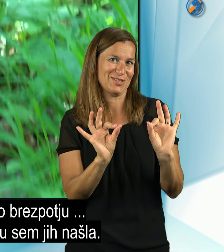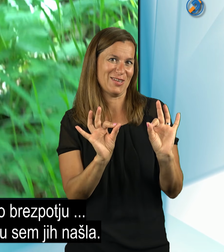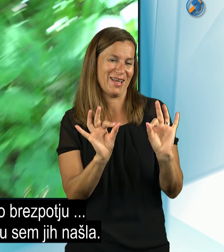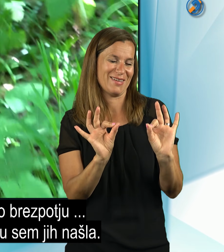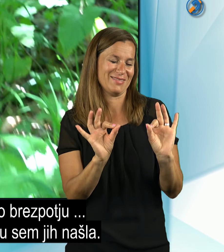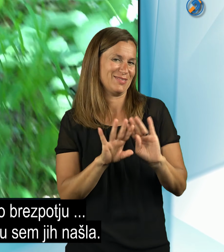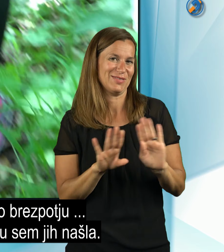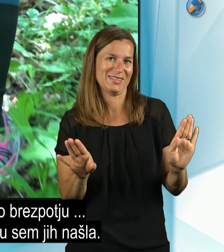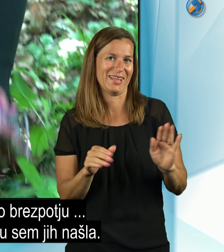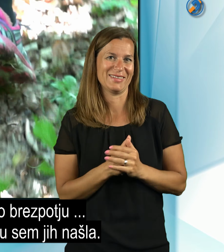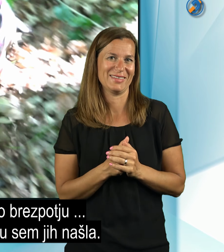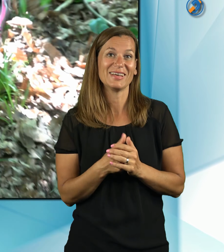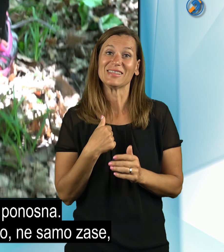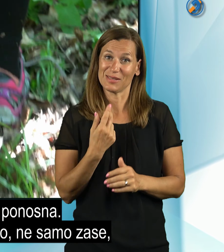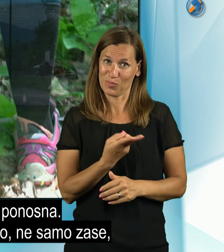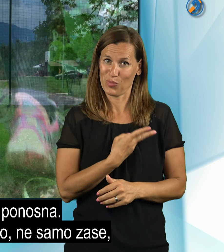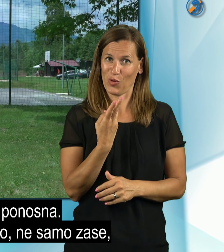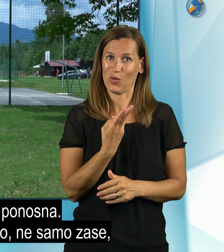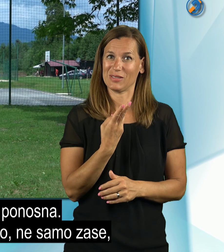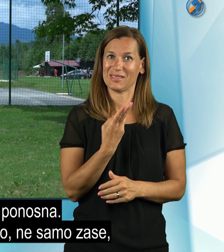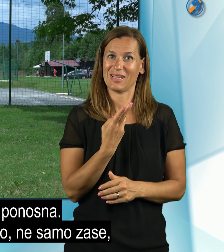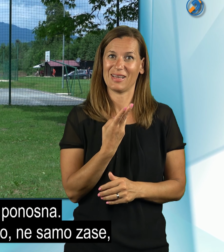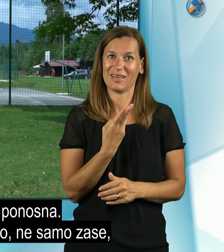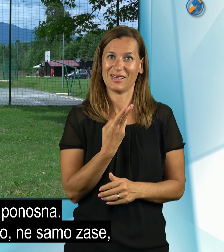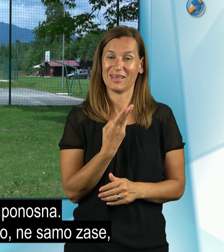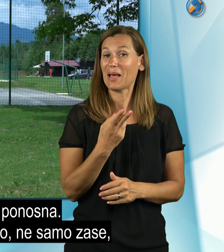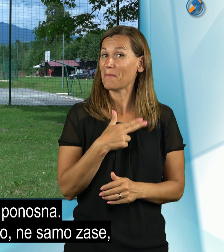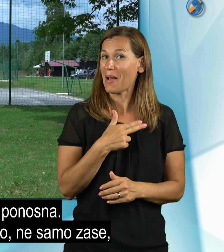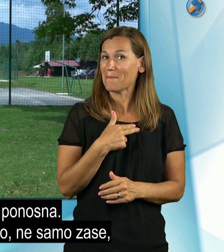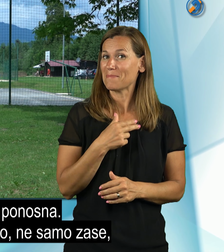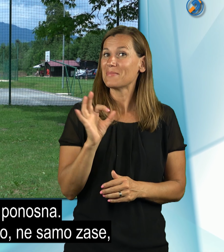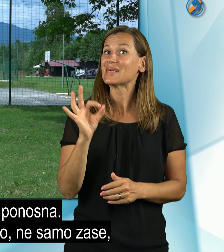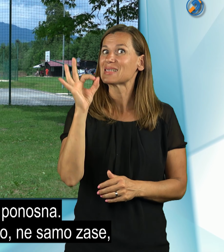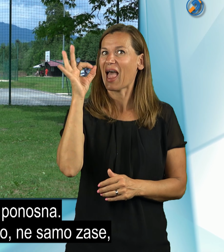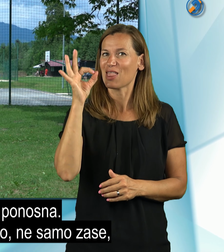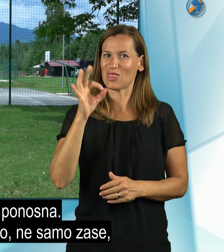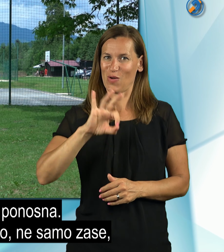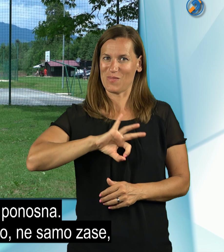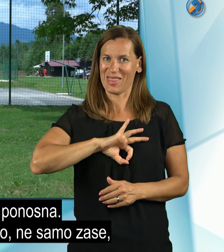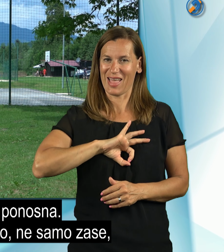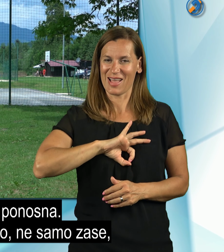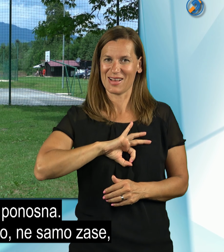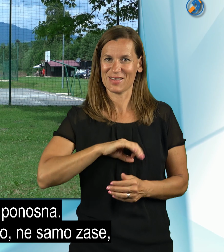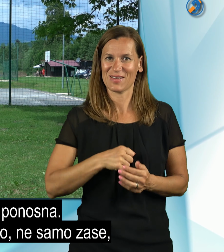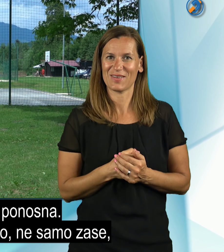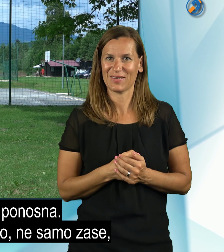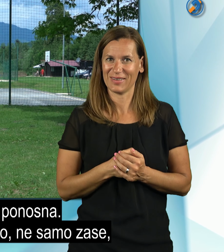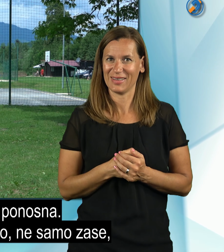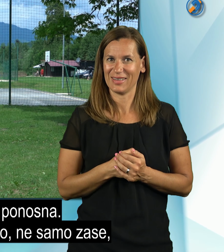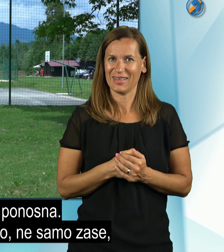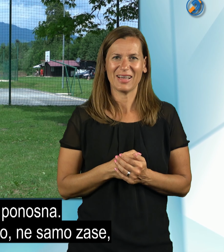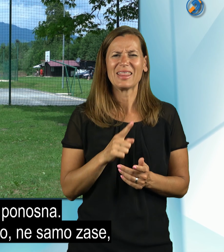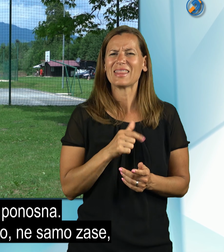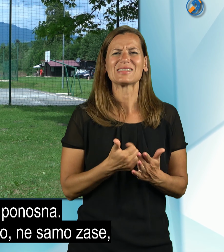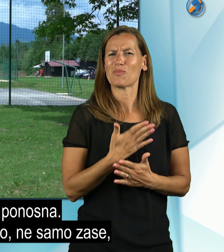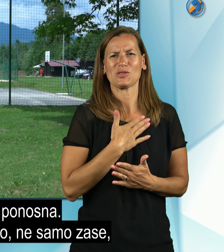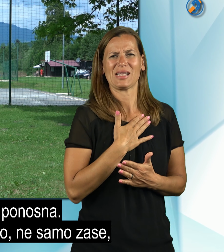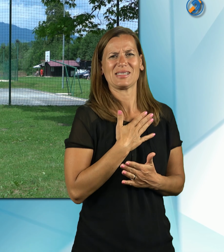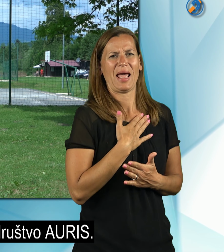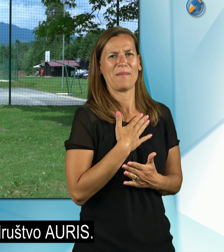temu našla. Sem ponosna na to, imam zlato medaljo, ne